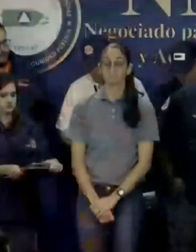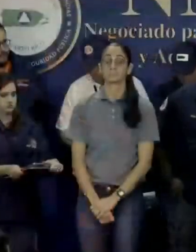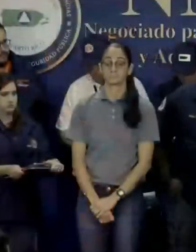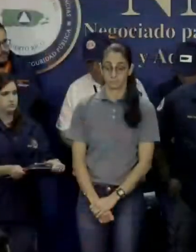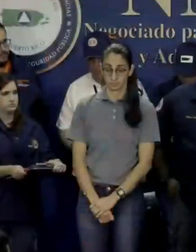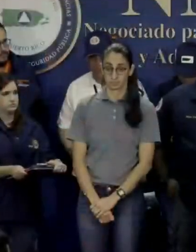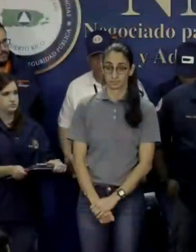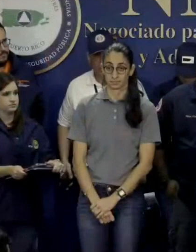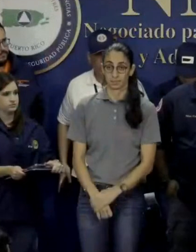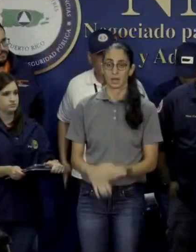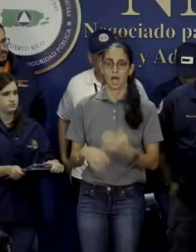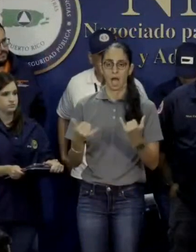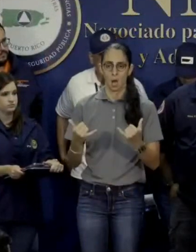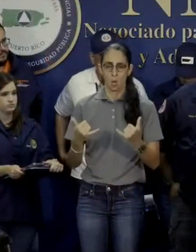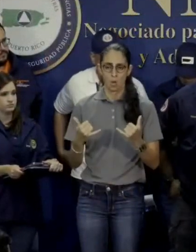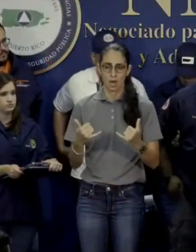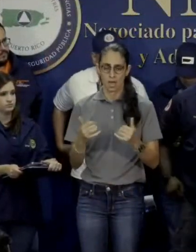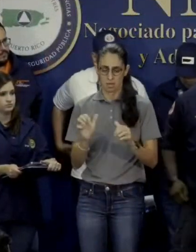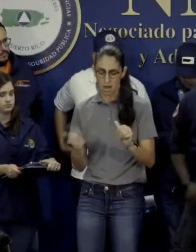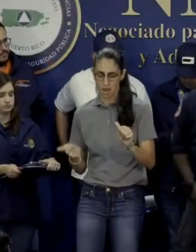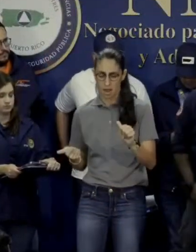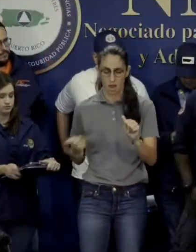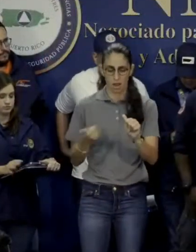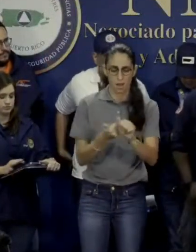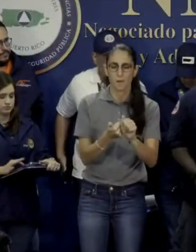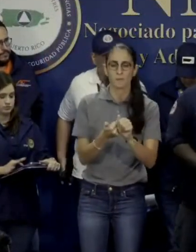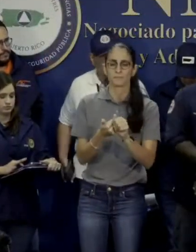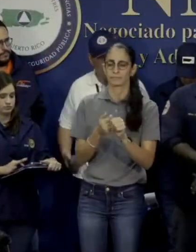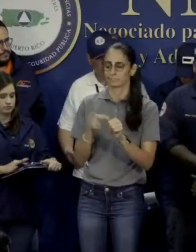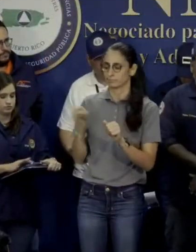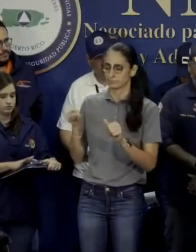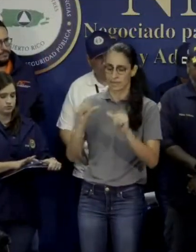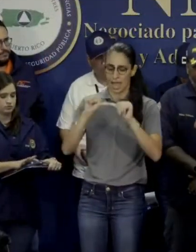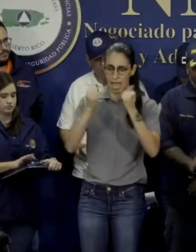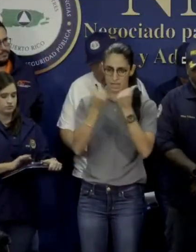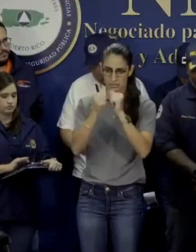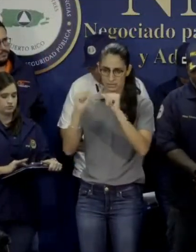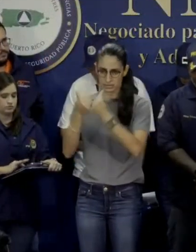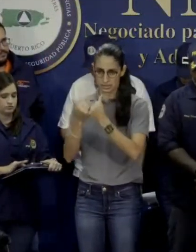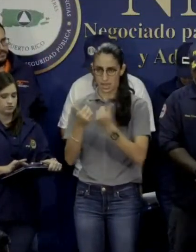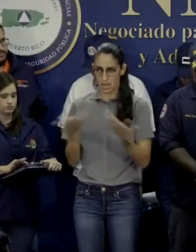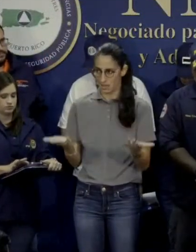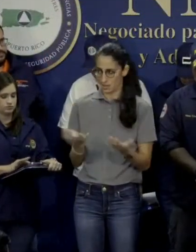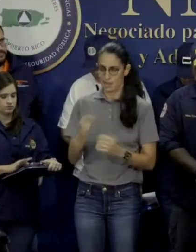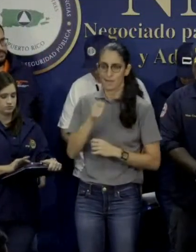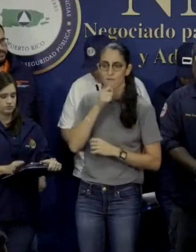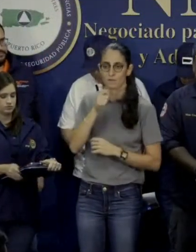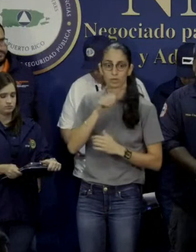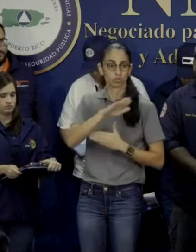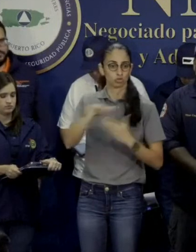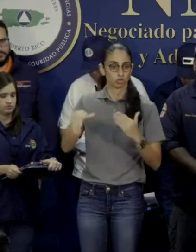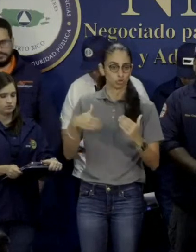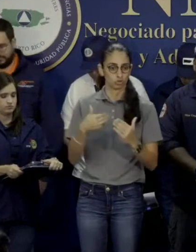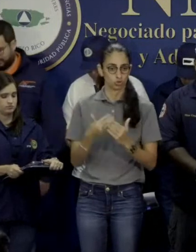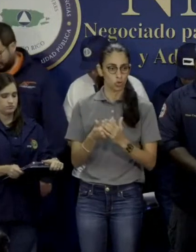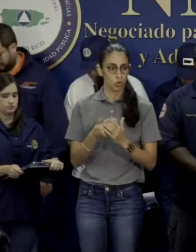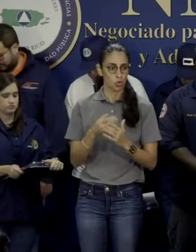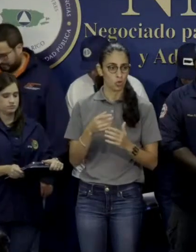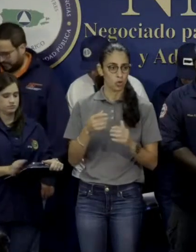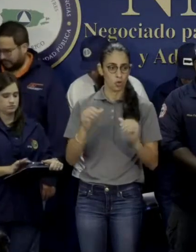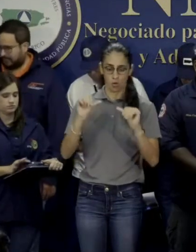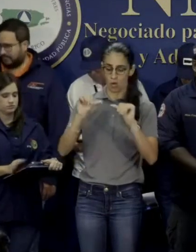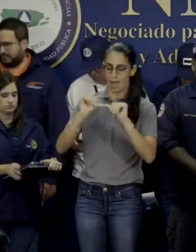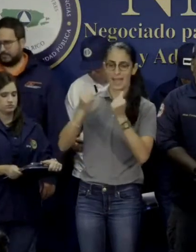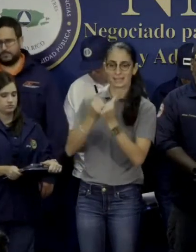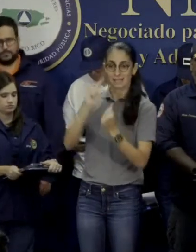Vamos a darles una actualización de parte de las agencias. En esta conferencia prácticamente están todos los jefes de las agencias del